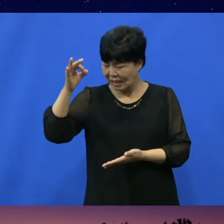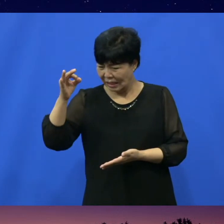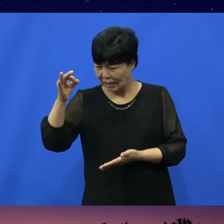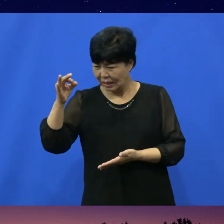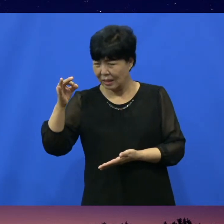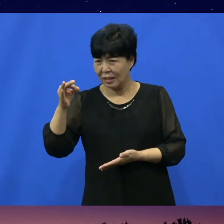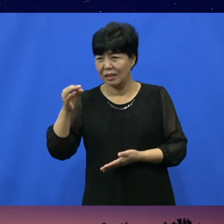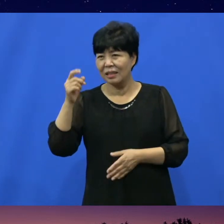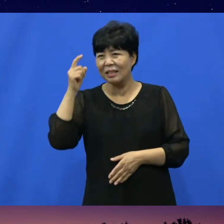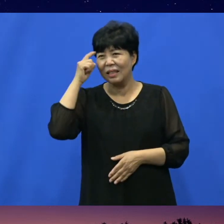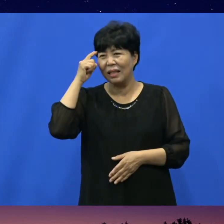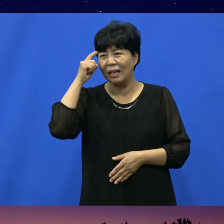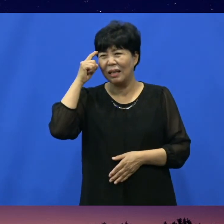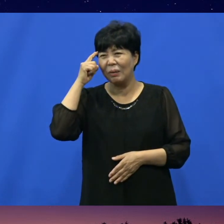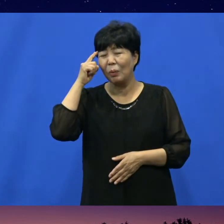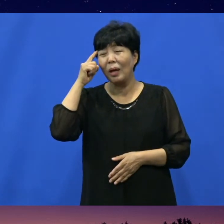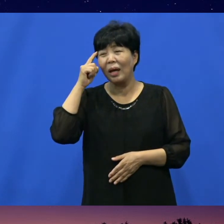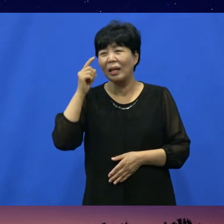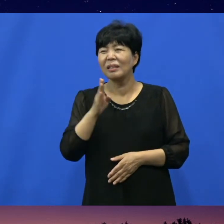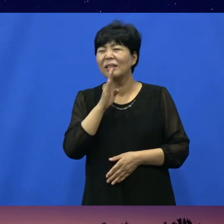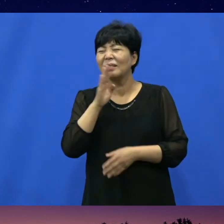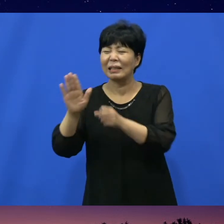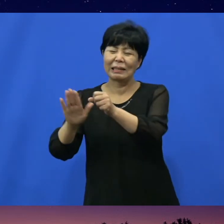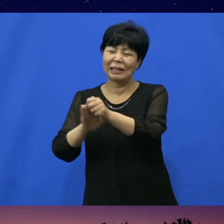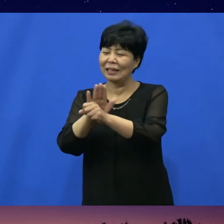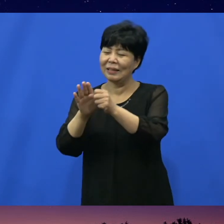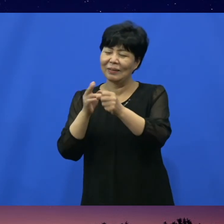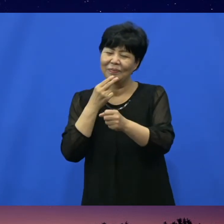그런 가룟유다는 사랑을 받으려고도 하지 않았어요.